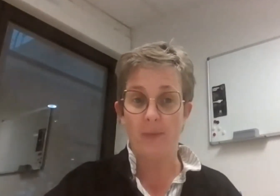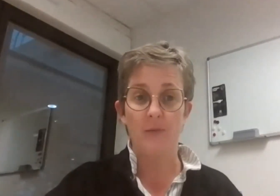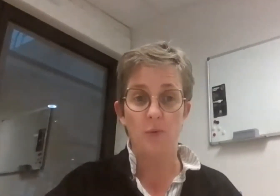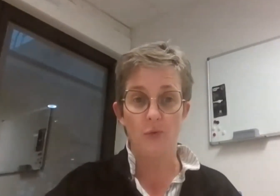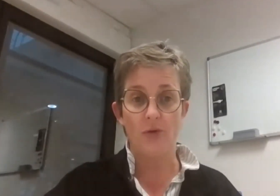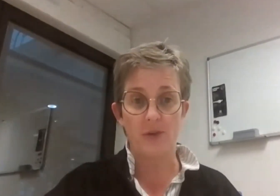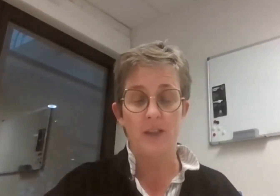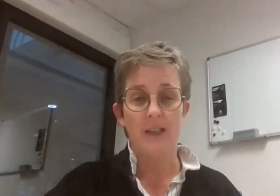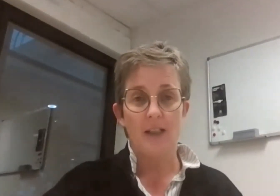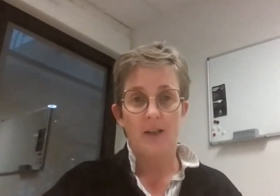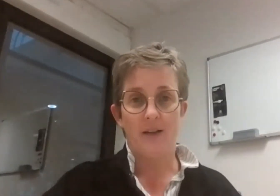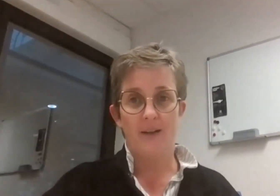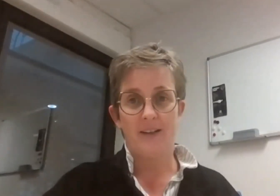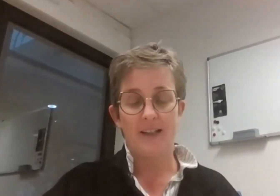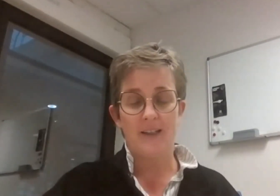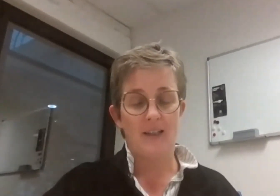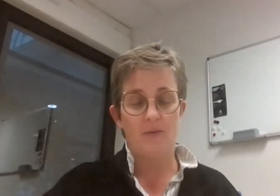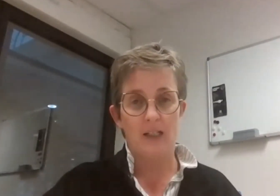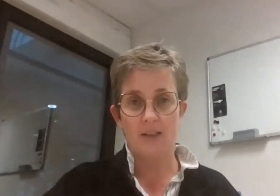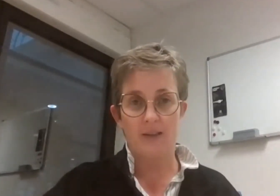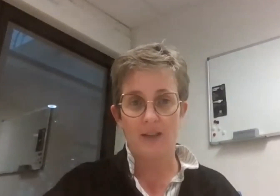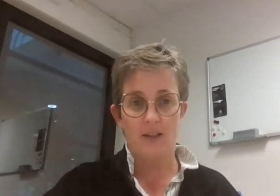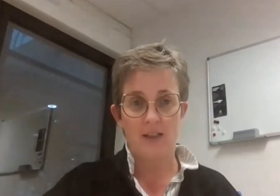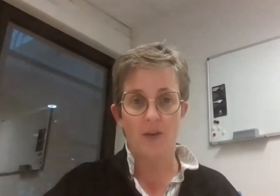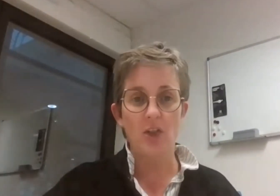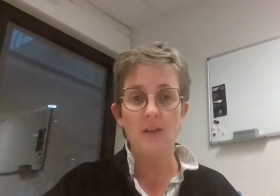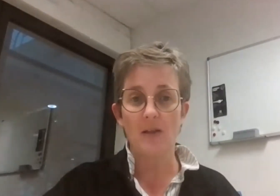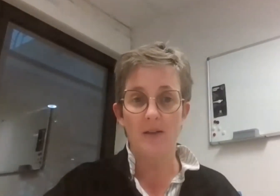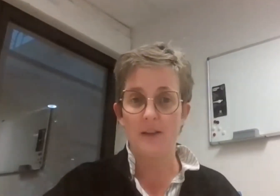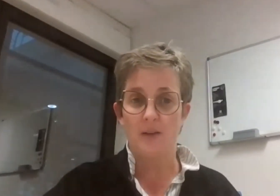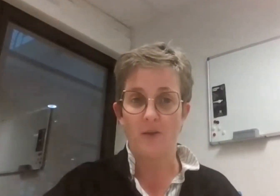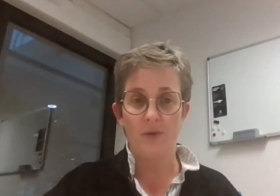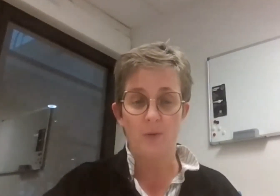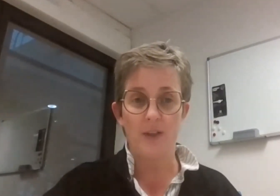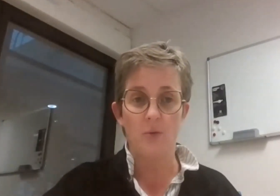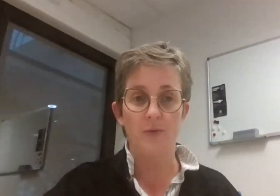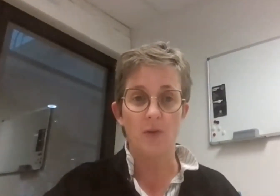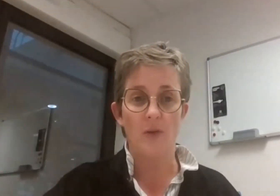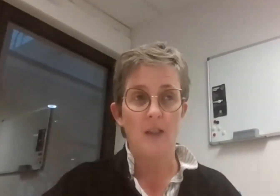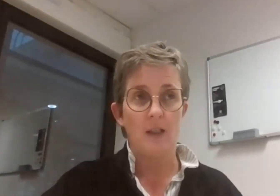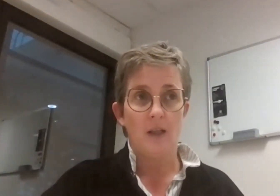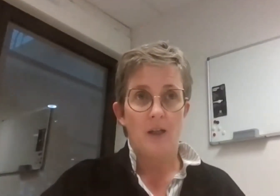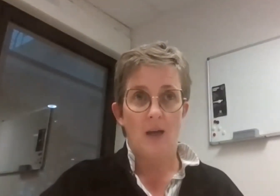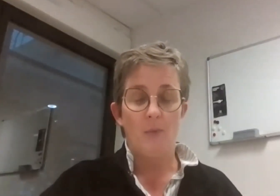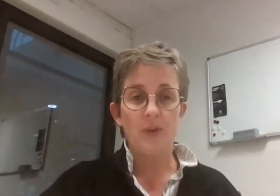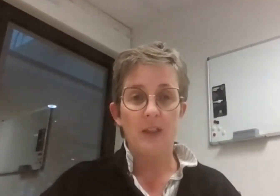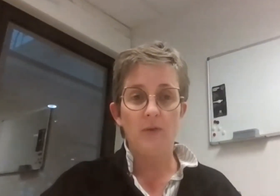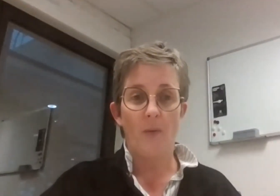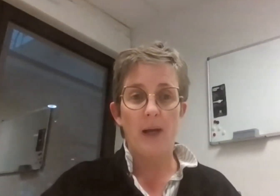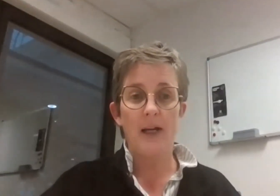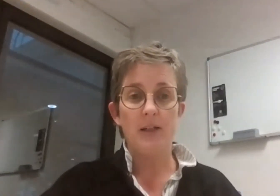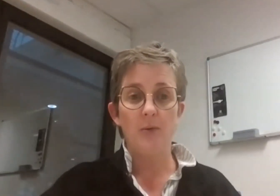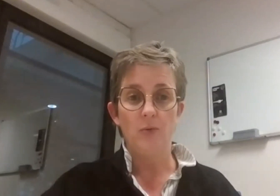collègues qui nous apprennent beaucoup de choses. Et c'est très enrichissant. Hein. On découvre un monde